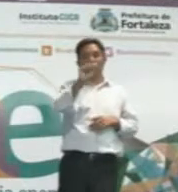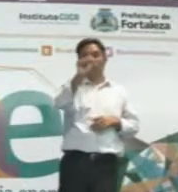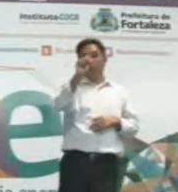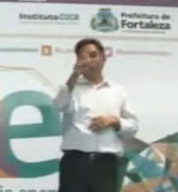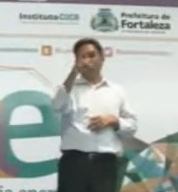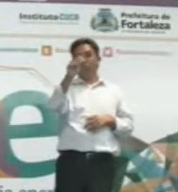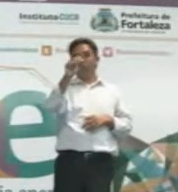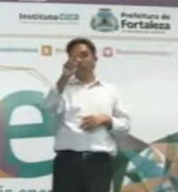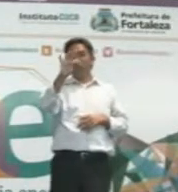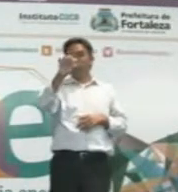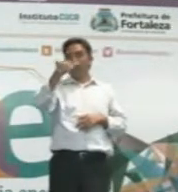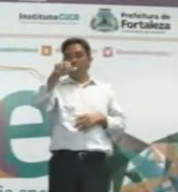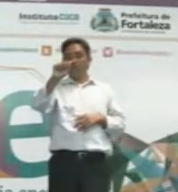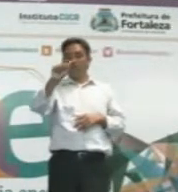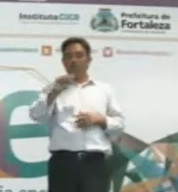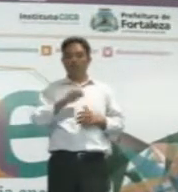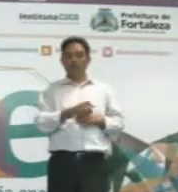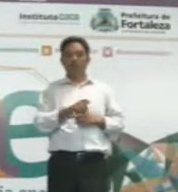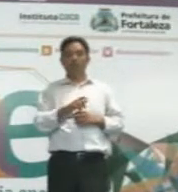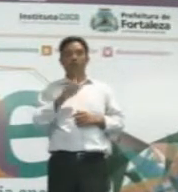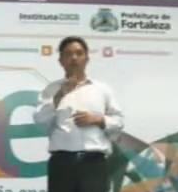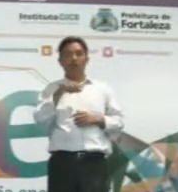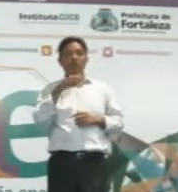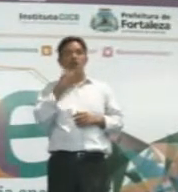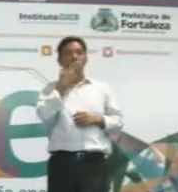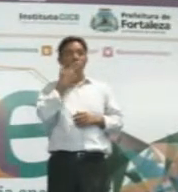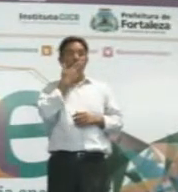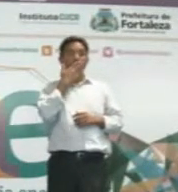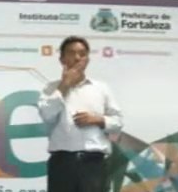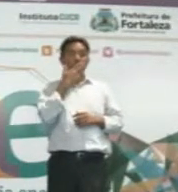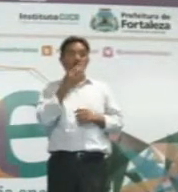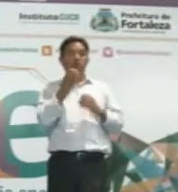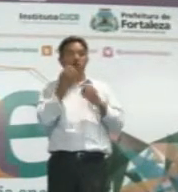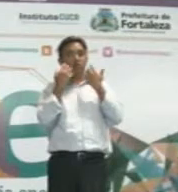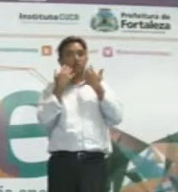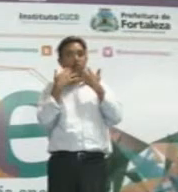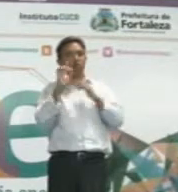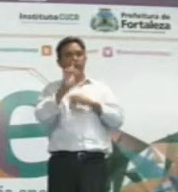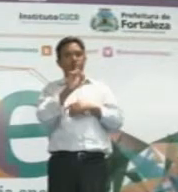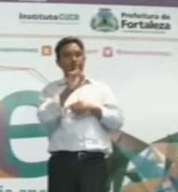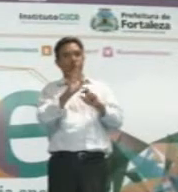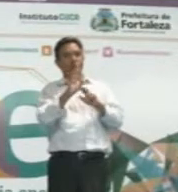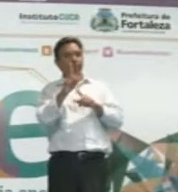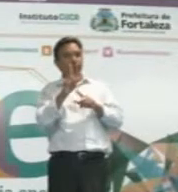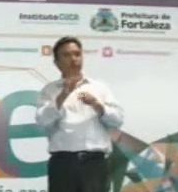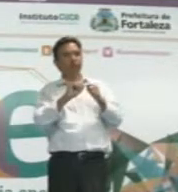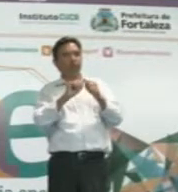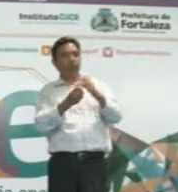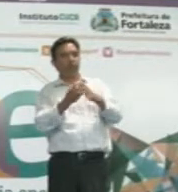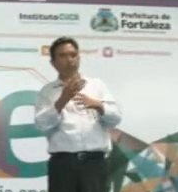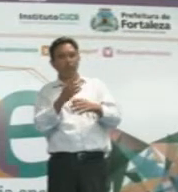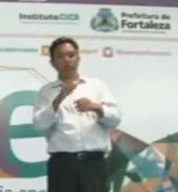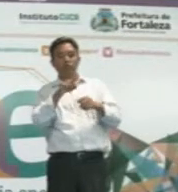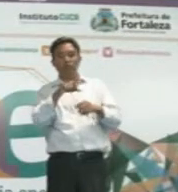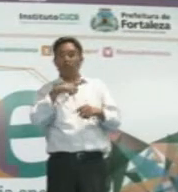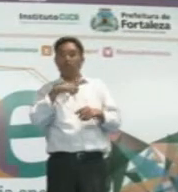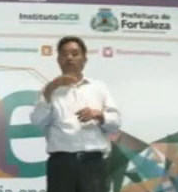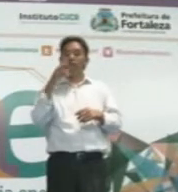Aspartame é um edulcorante artificial, adoçante dietético, que apresenta